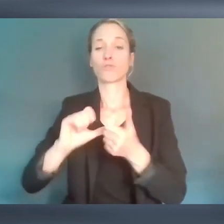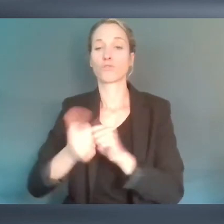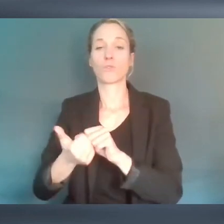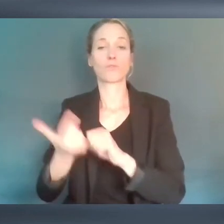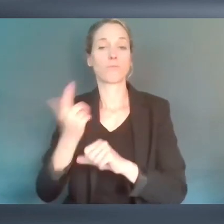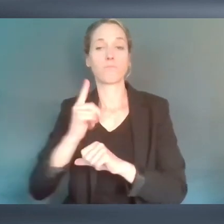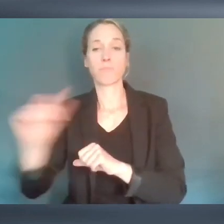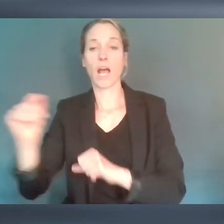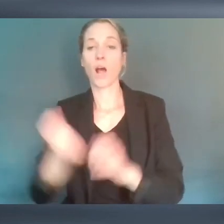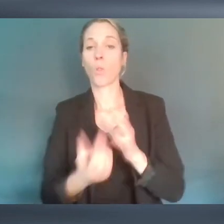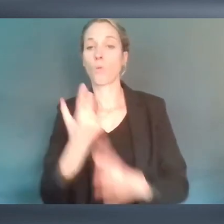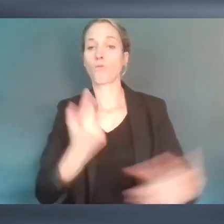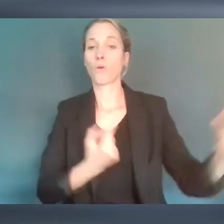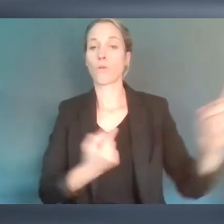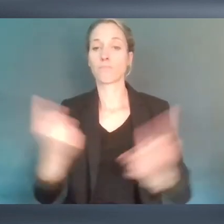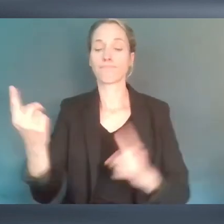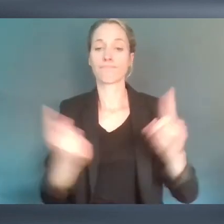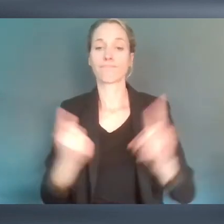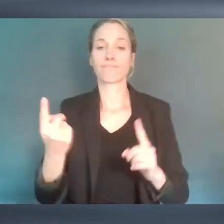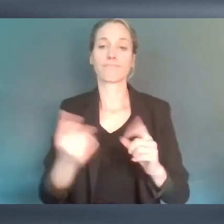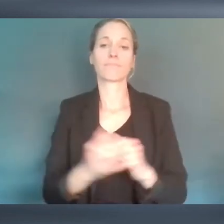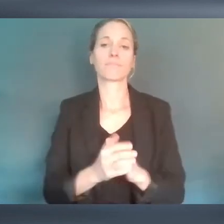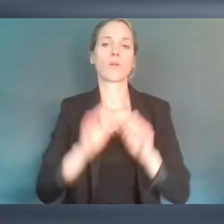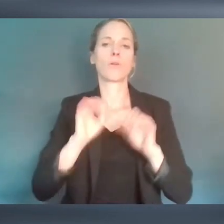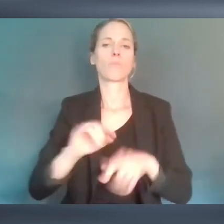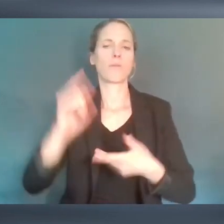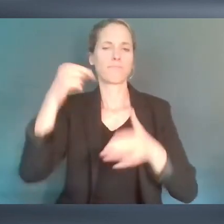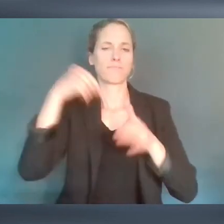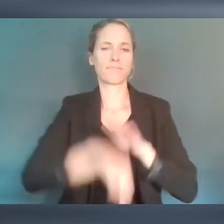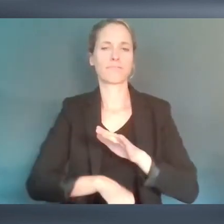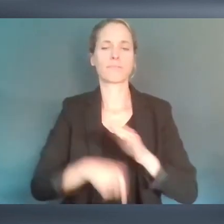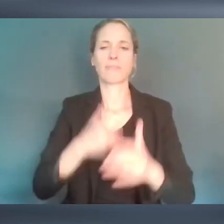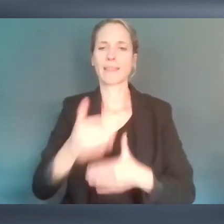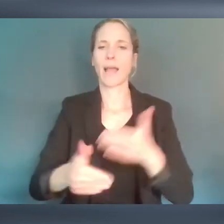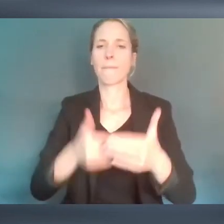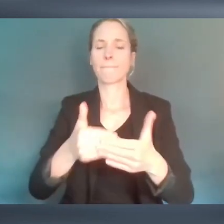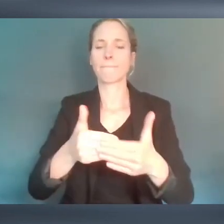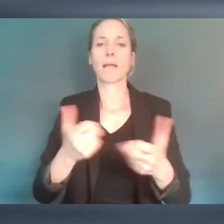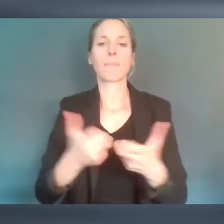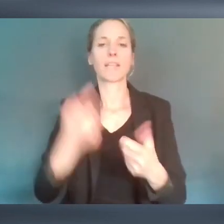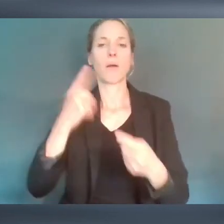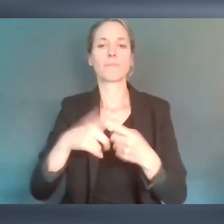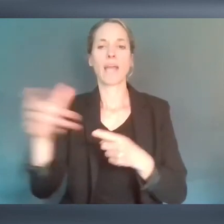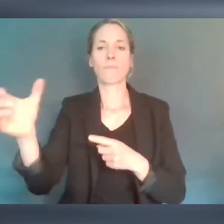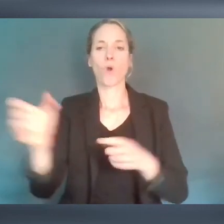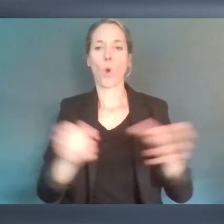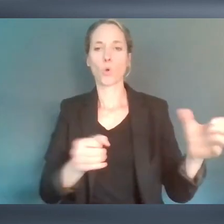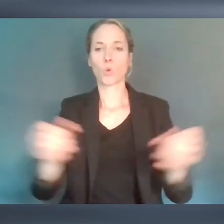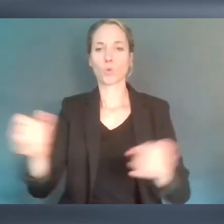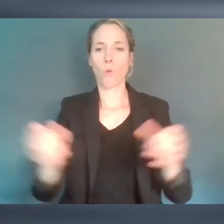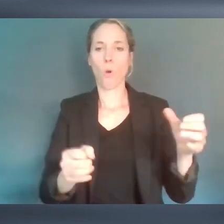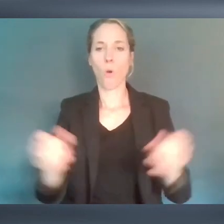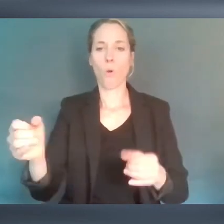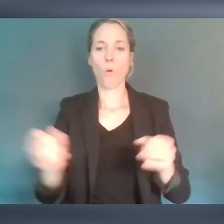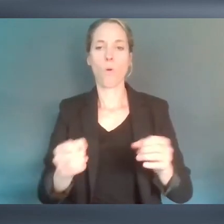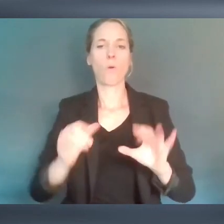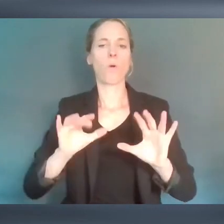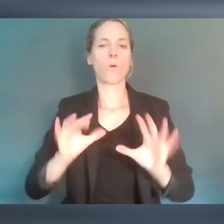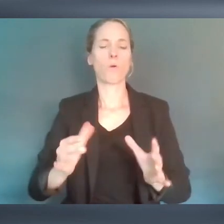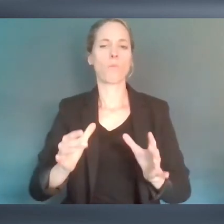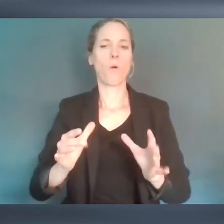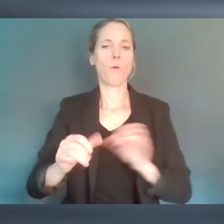pour chacune de ces étapes. Le recrutement, par exemple, et comment faire un recrutement dans une vision inclusive.